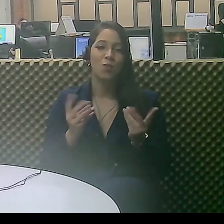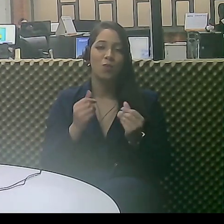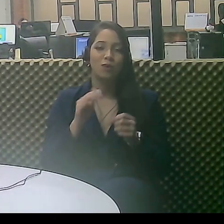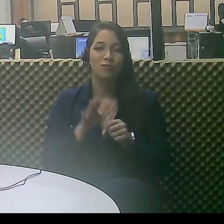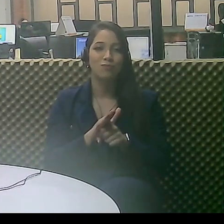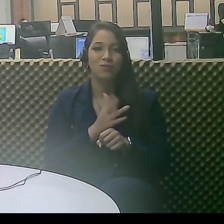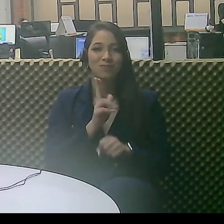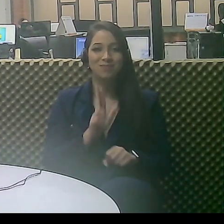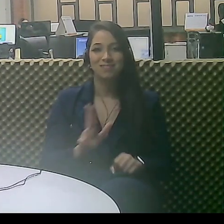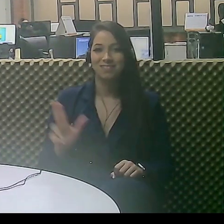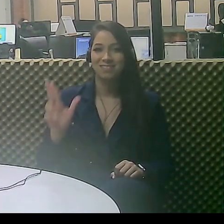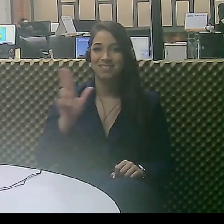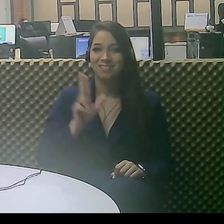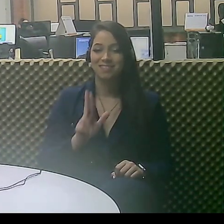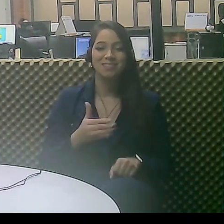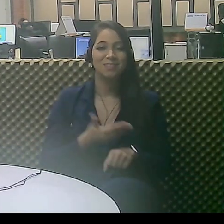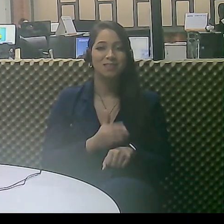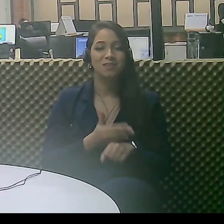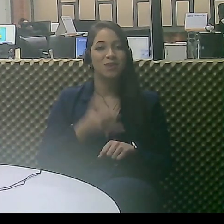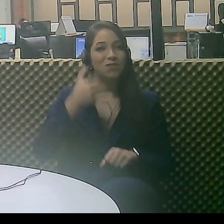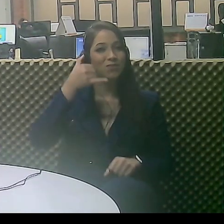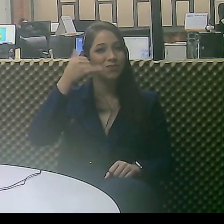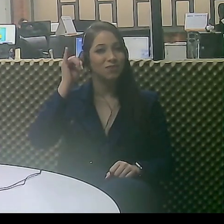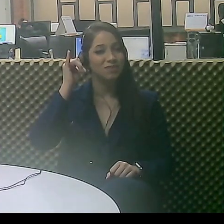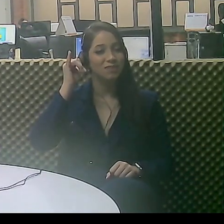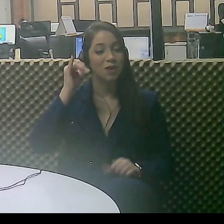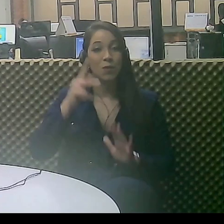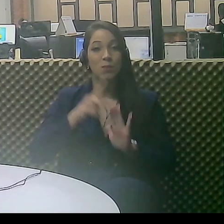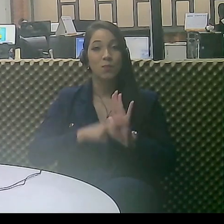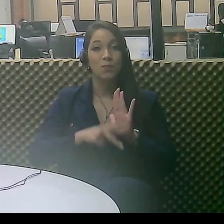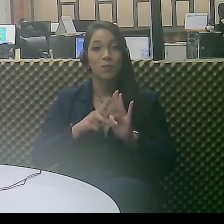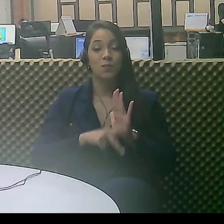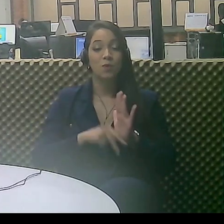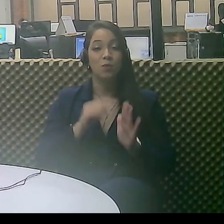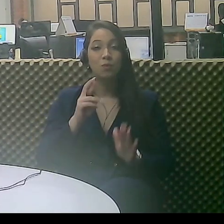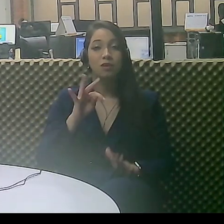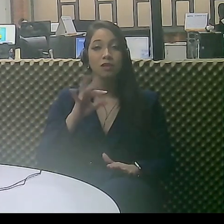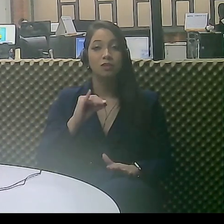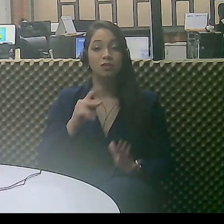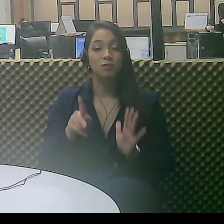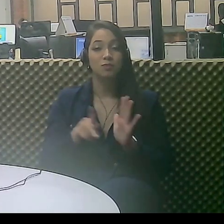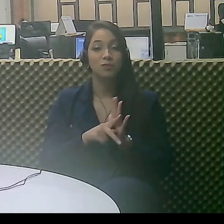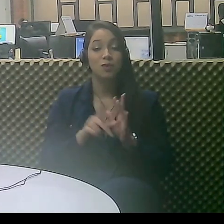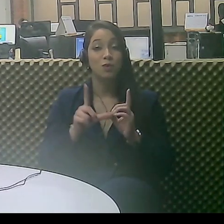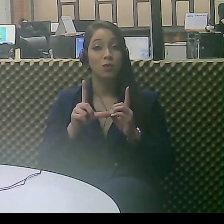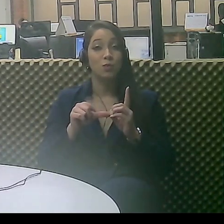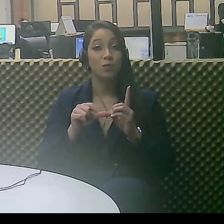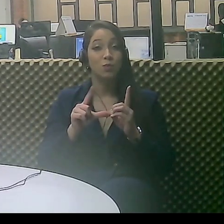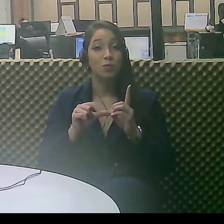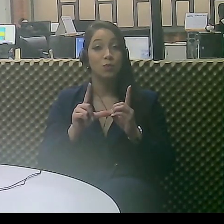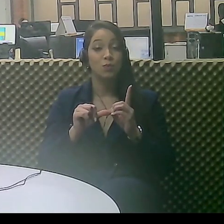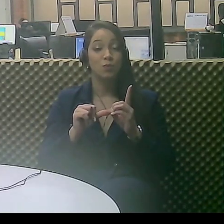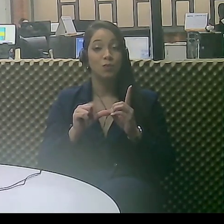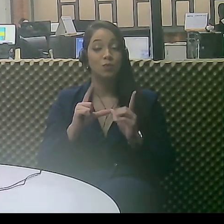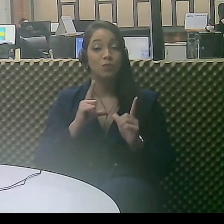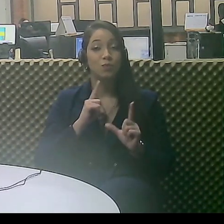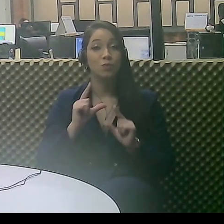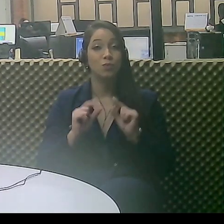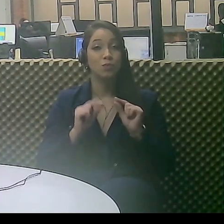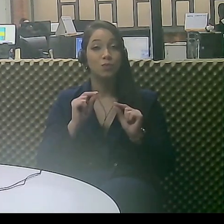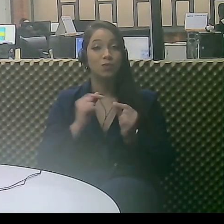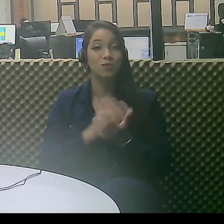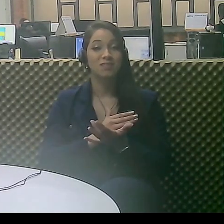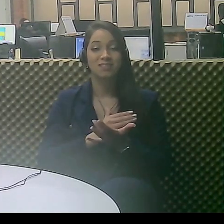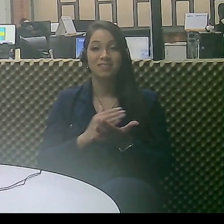abastecer Uberlândia e as atividades rurais o programa Buriti do departamento Municipal de água e esgoto o demai